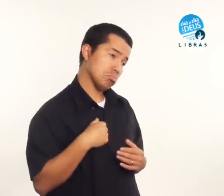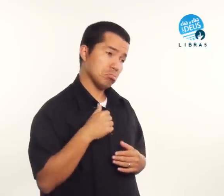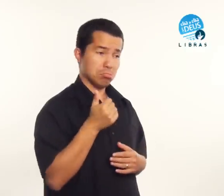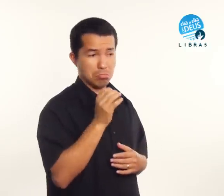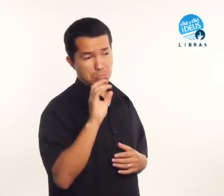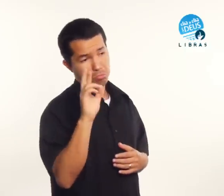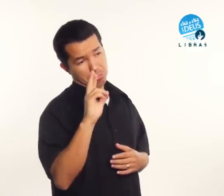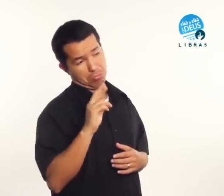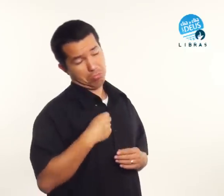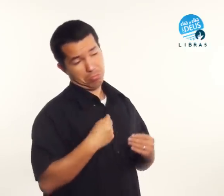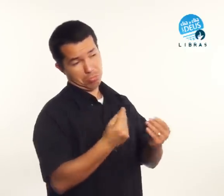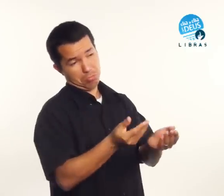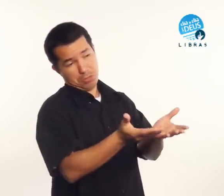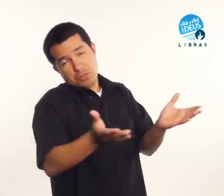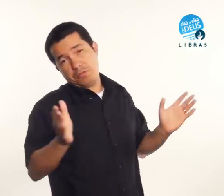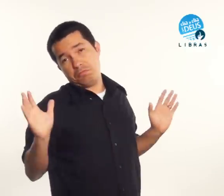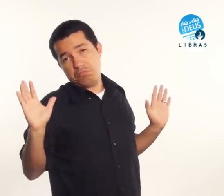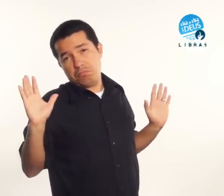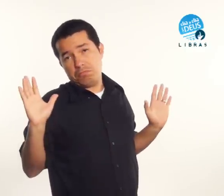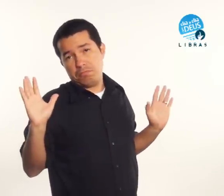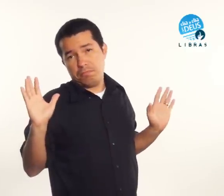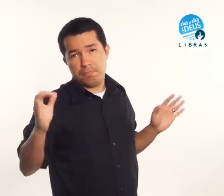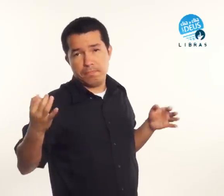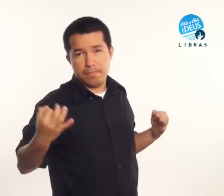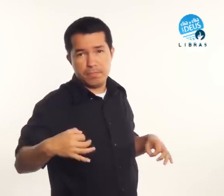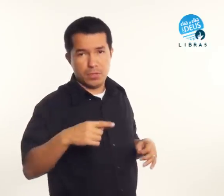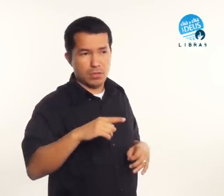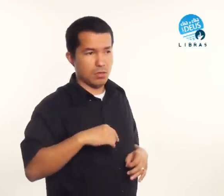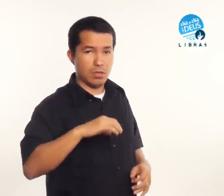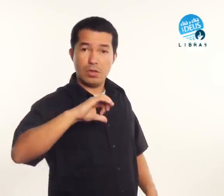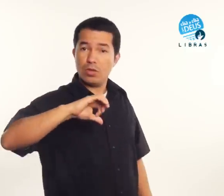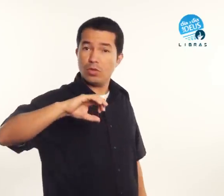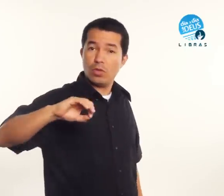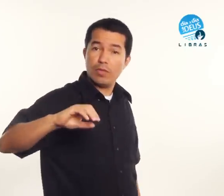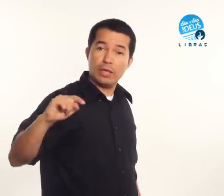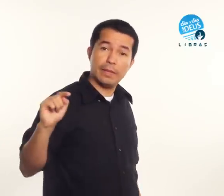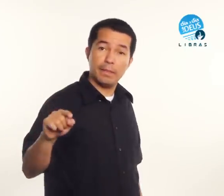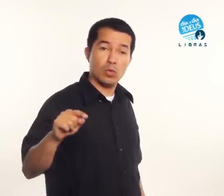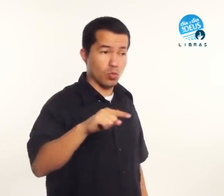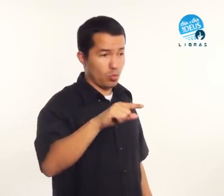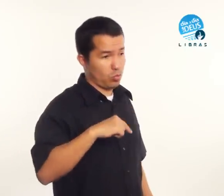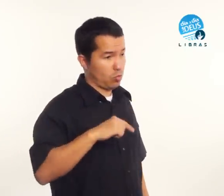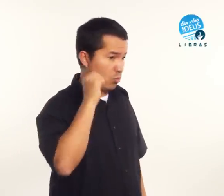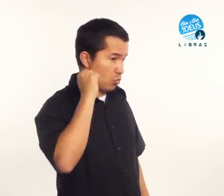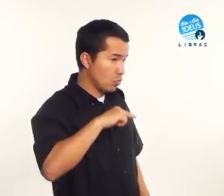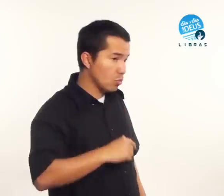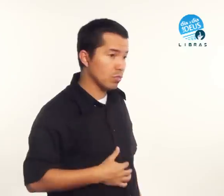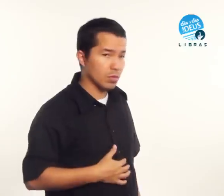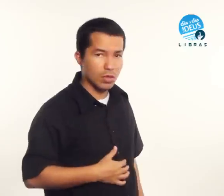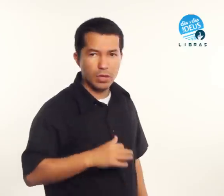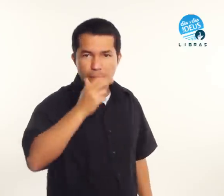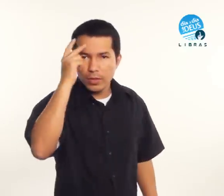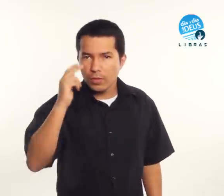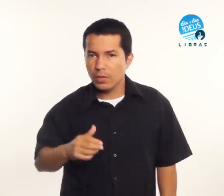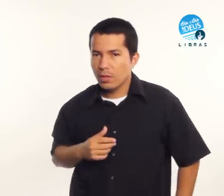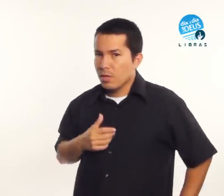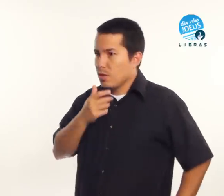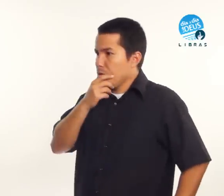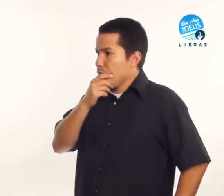10, eu te dou o bilhete. E você vai ganhar 90. E aí você